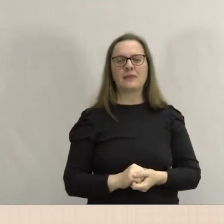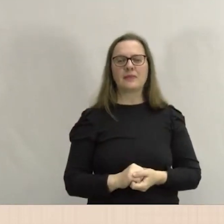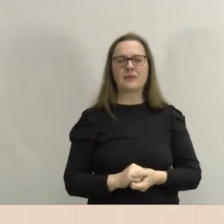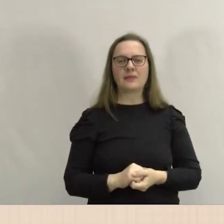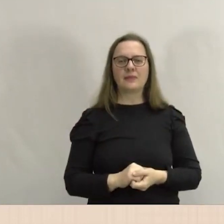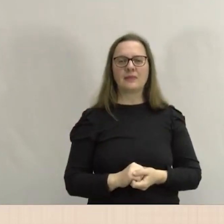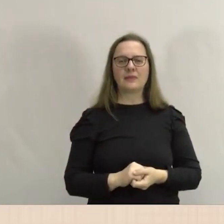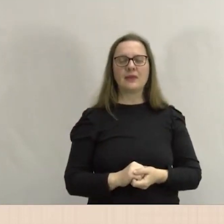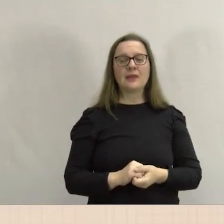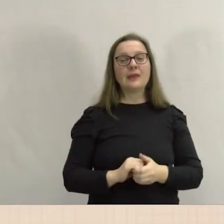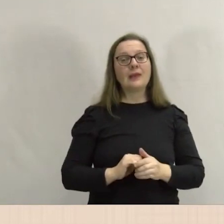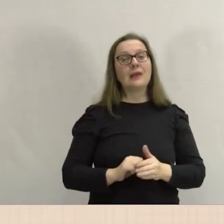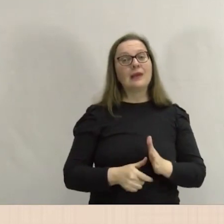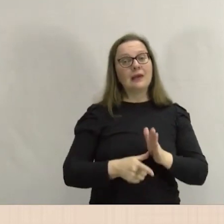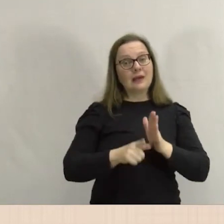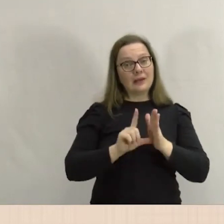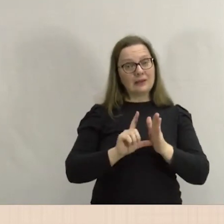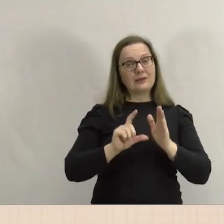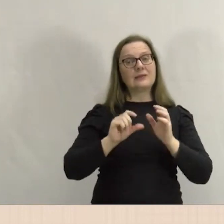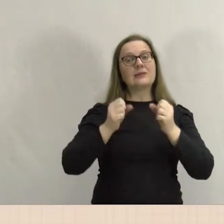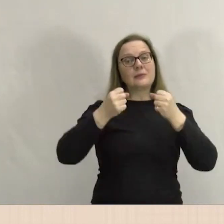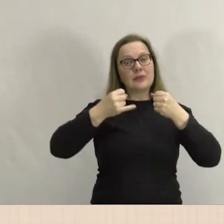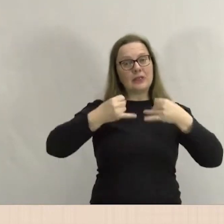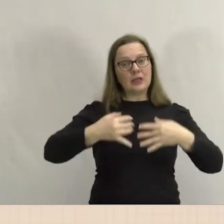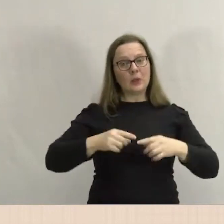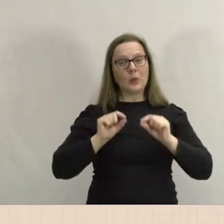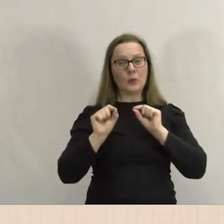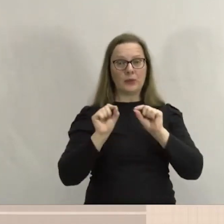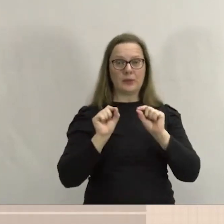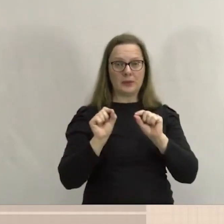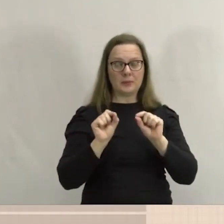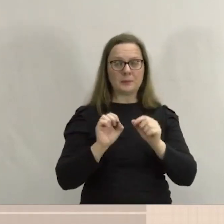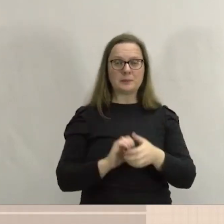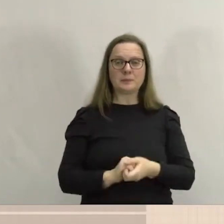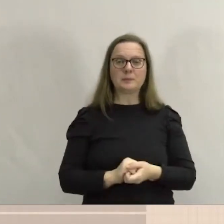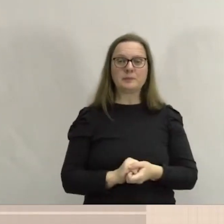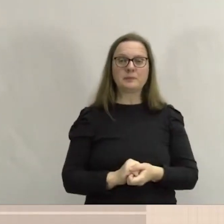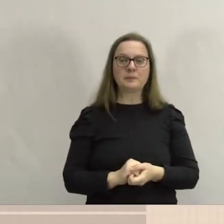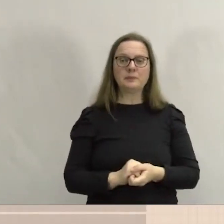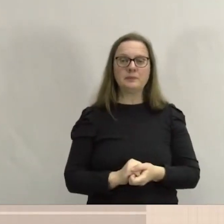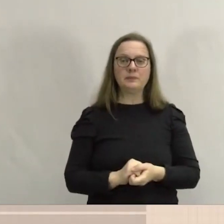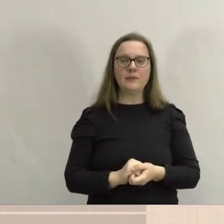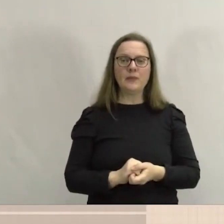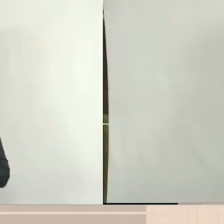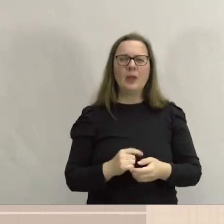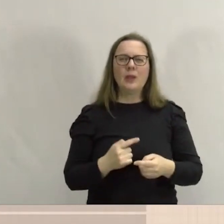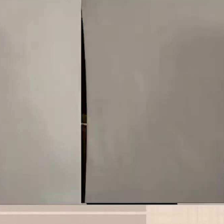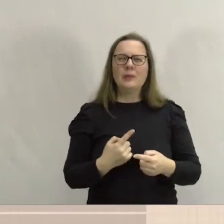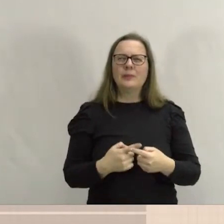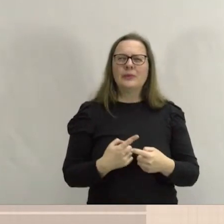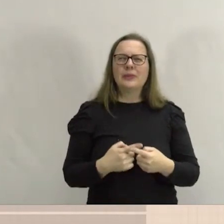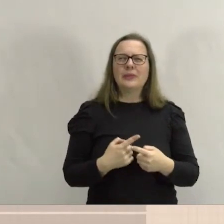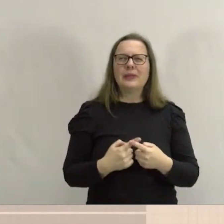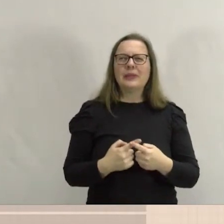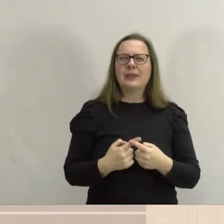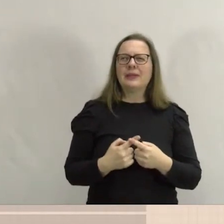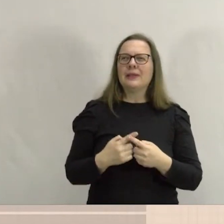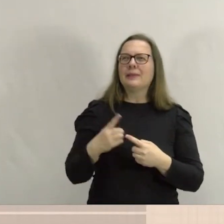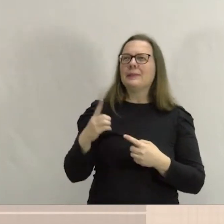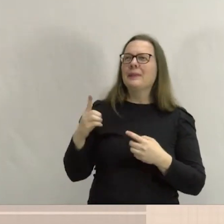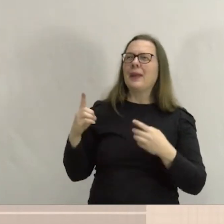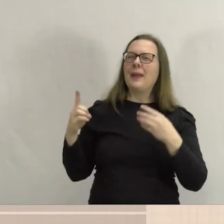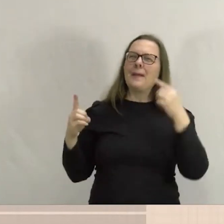Primeiro quero dizer para vocês, a partir dos versículos 8 e 9, porque os meus pensamentos não são os vossos